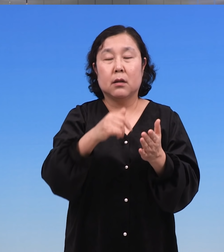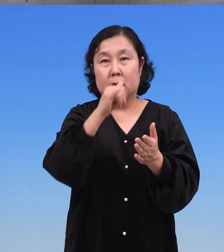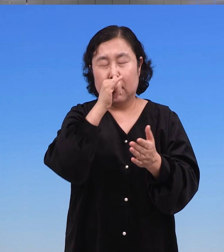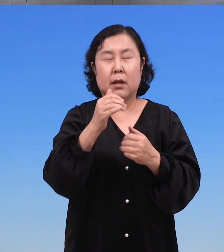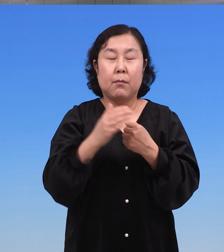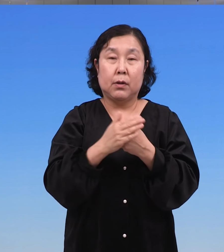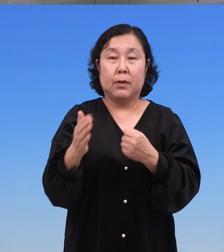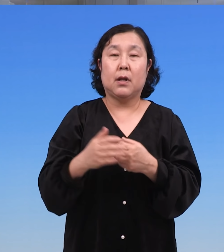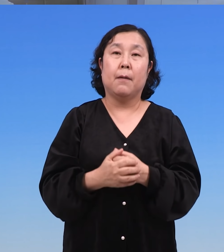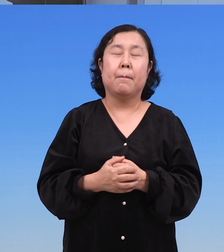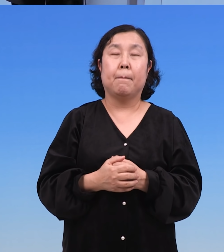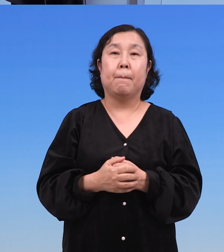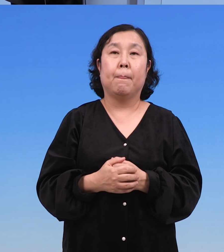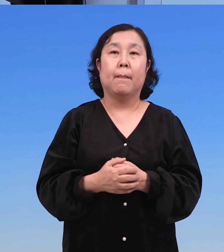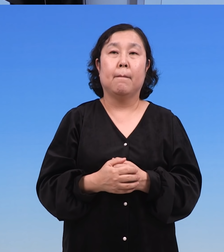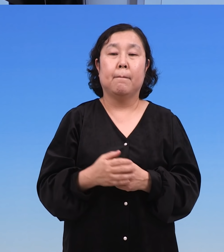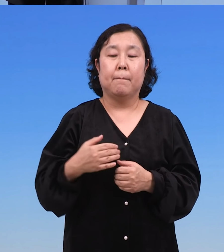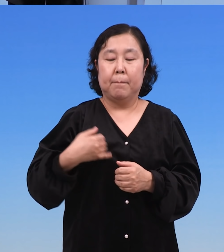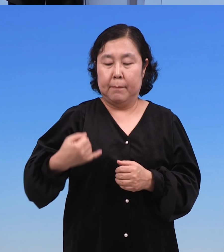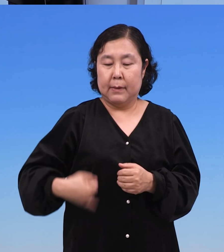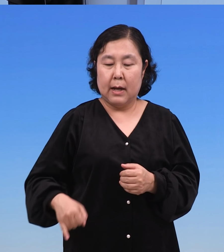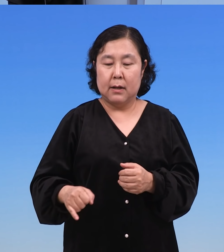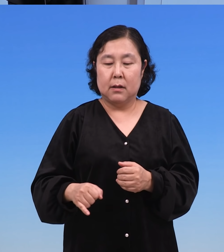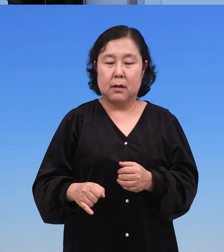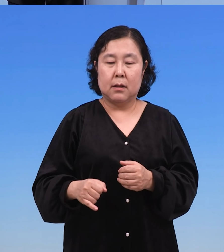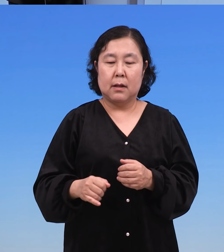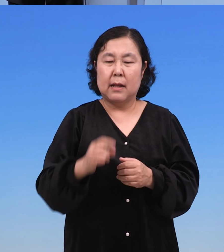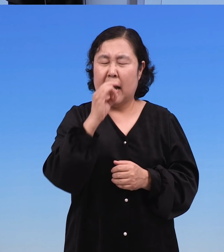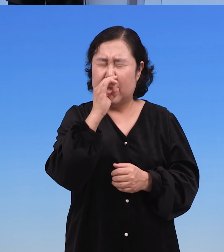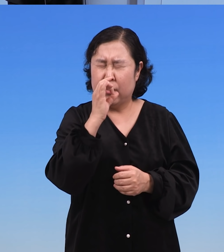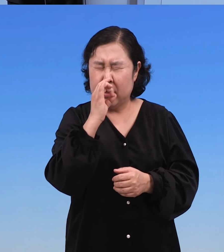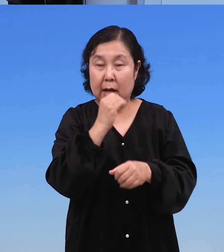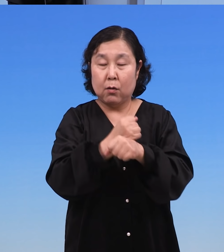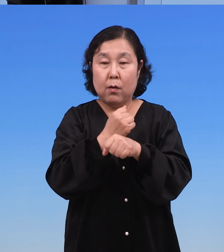또 이런 기사도 봤습니다. 딸은 말려도